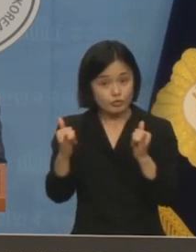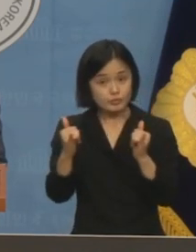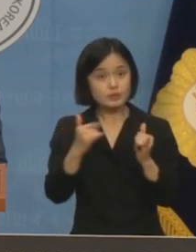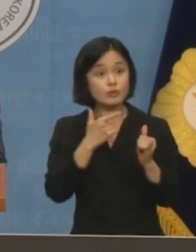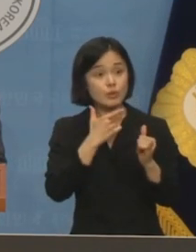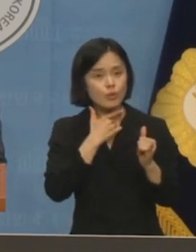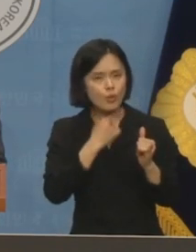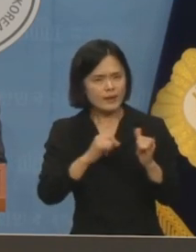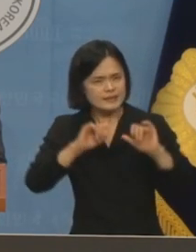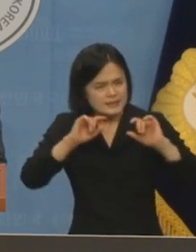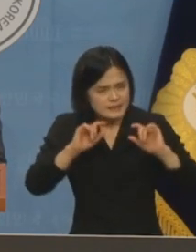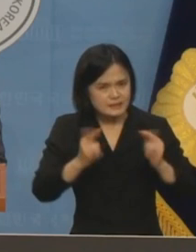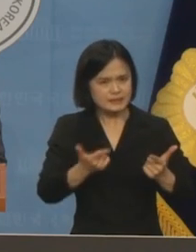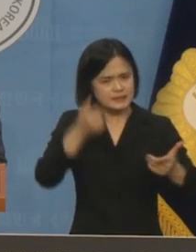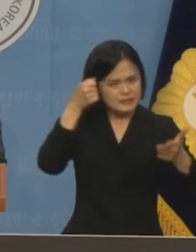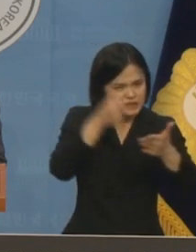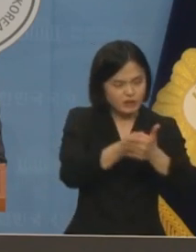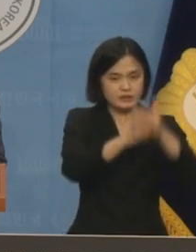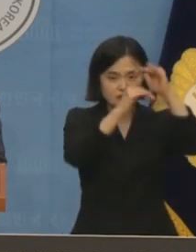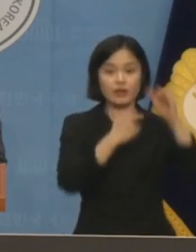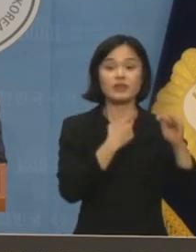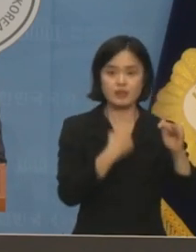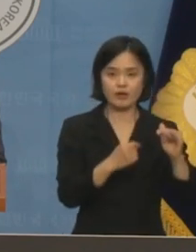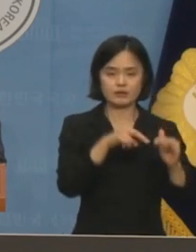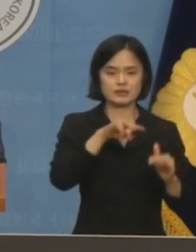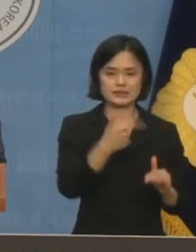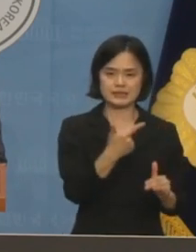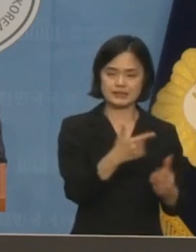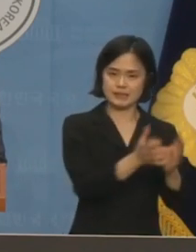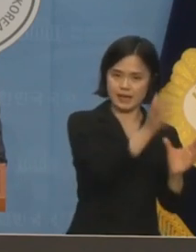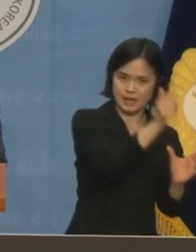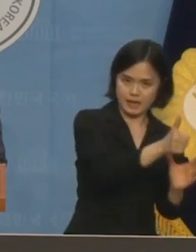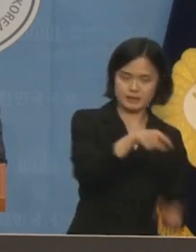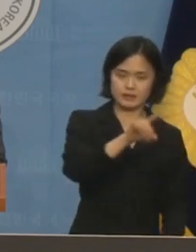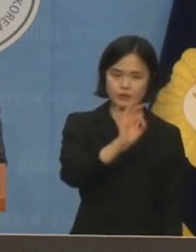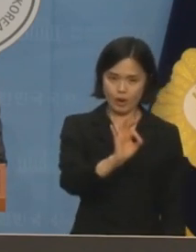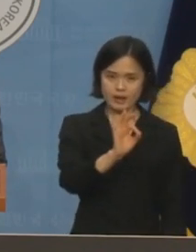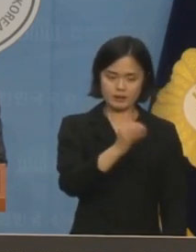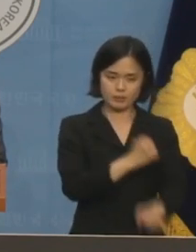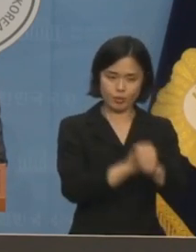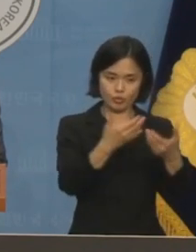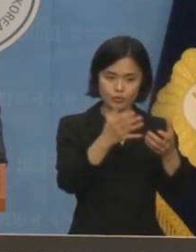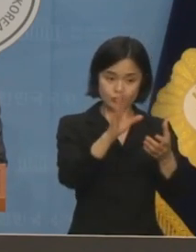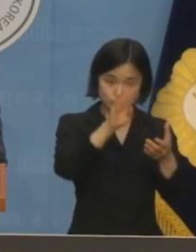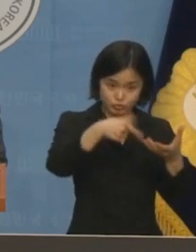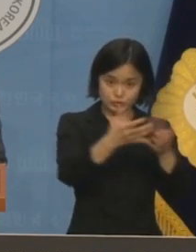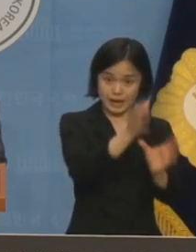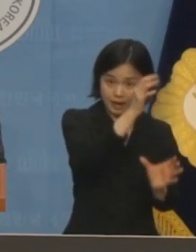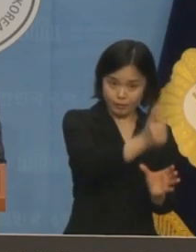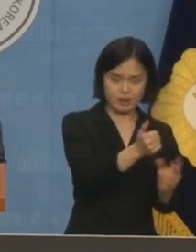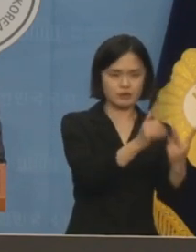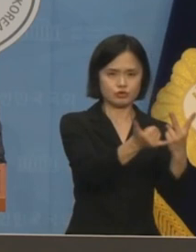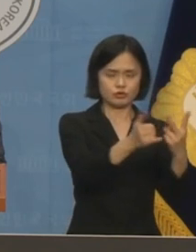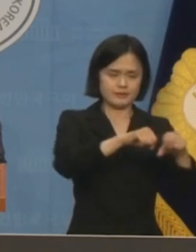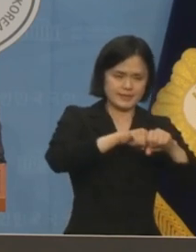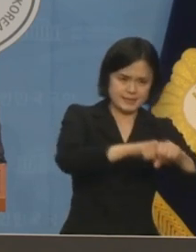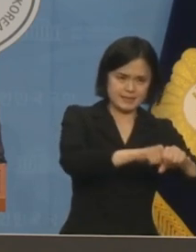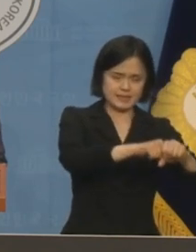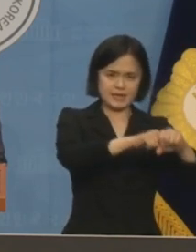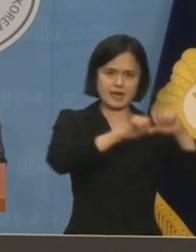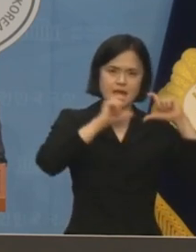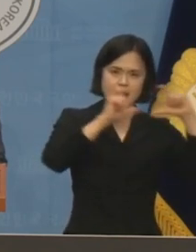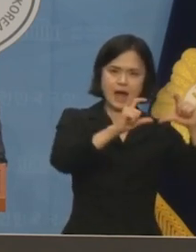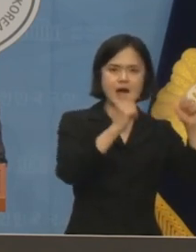한 신원식 국방부 장관과 강정의 보훈부 장관을 엄중